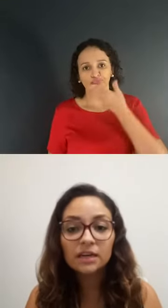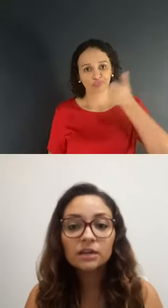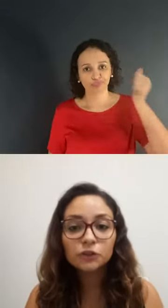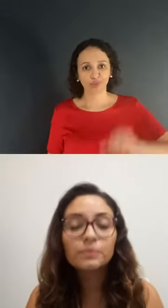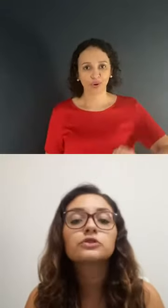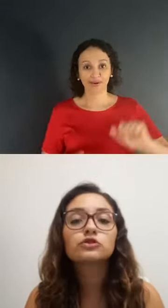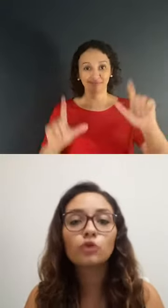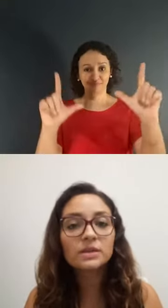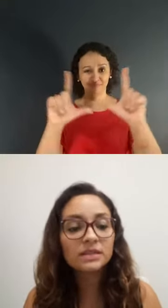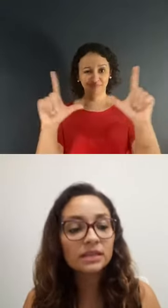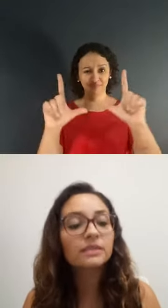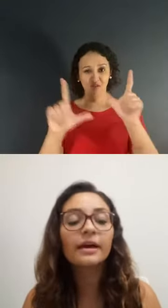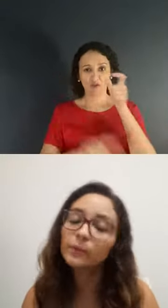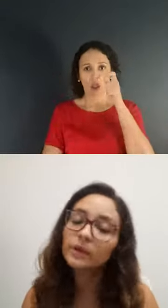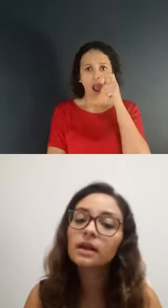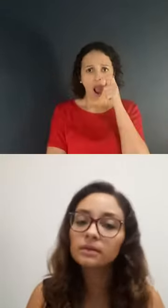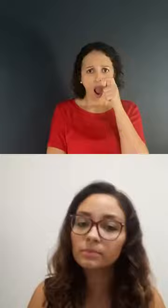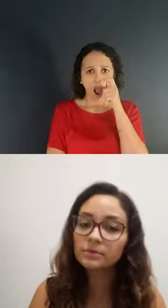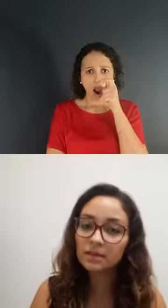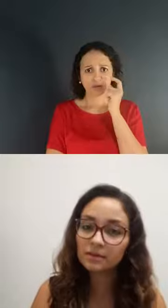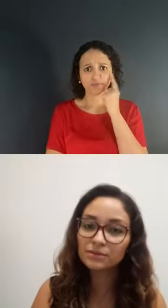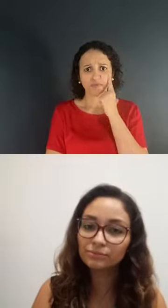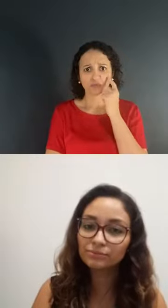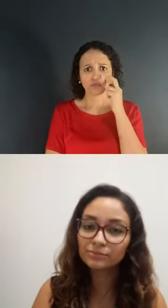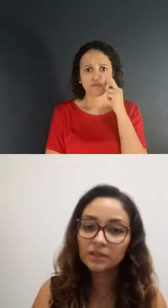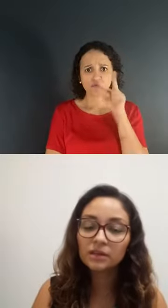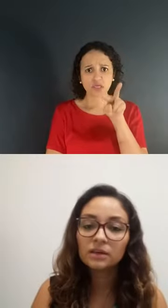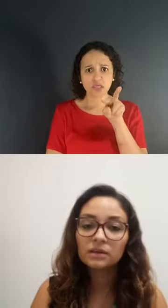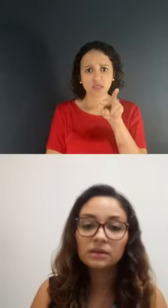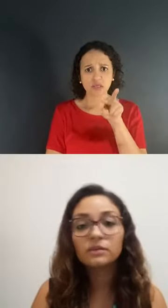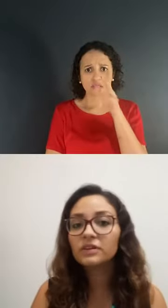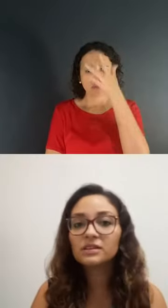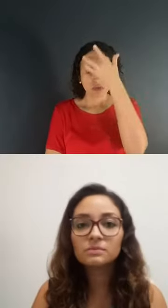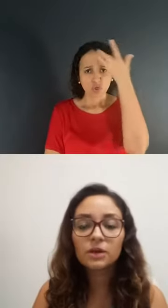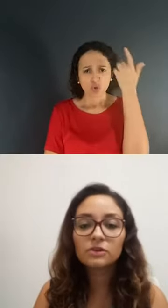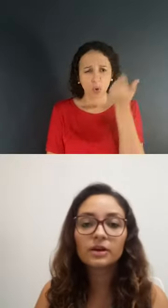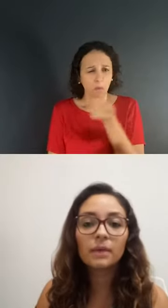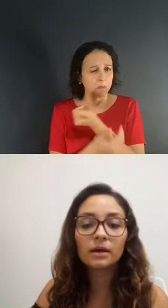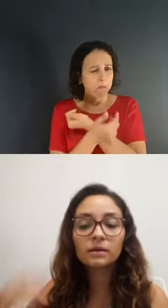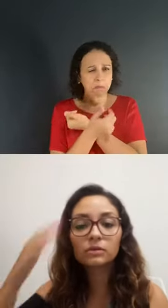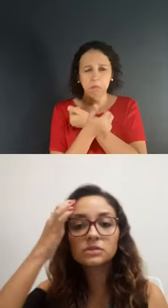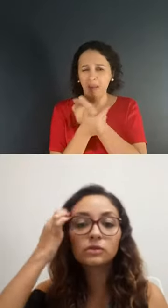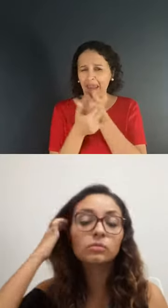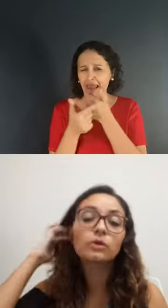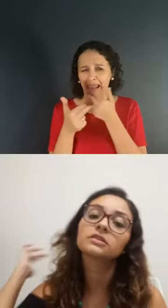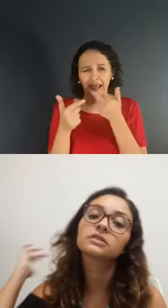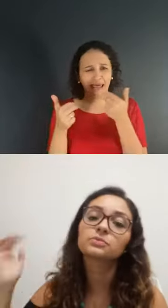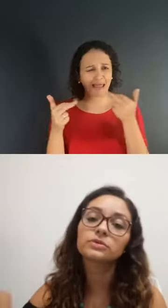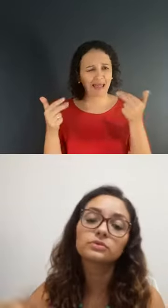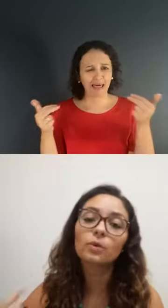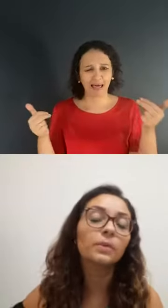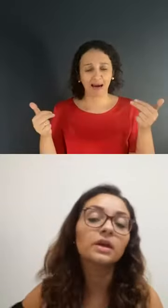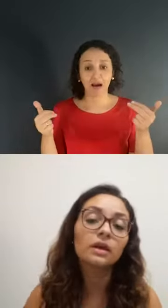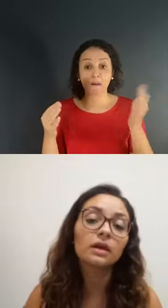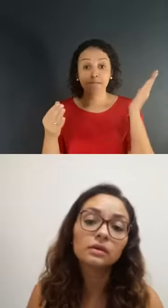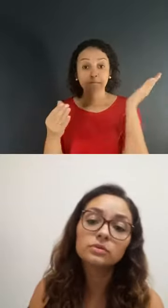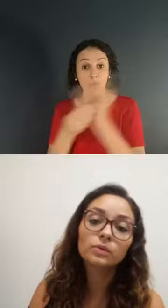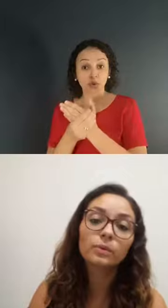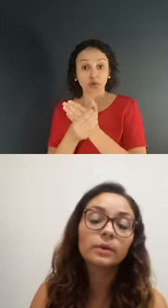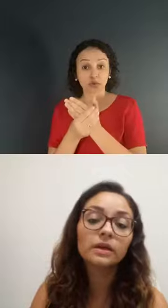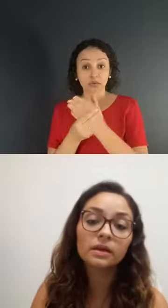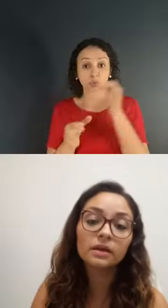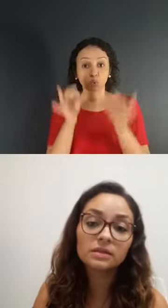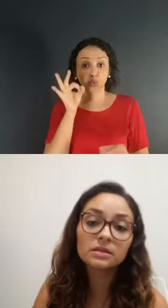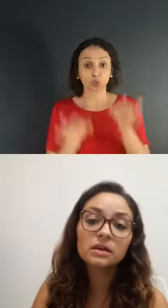dias de pessoas que deram entrada em processo e, infelizmente, acabaram sendo mortas por seus companheiros